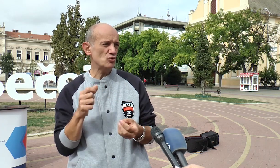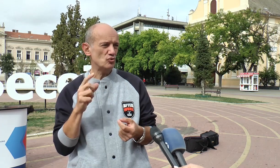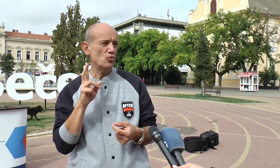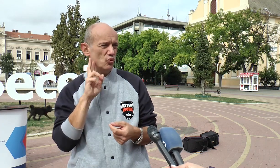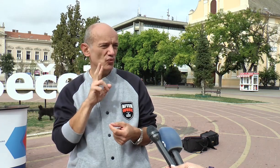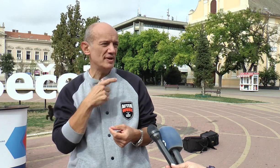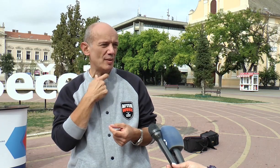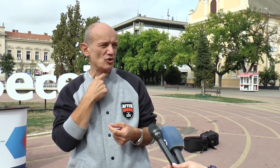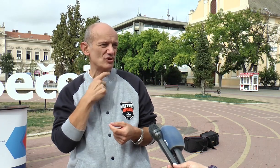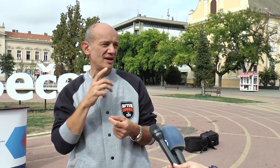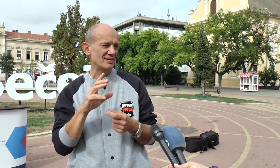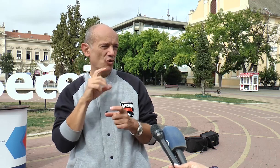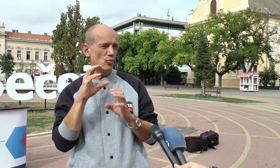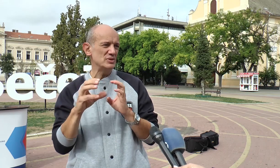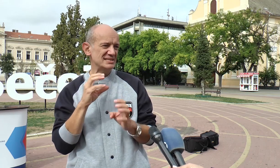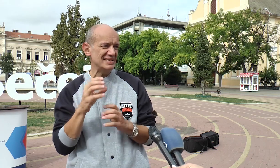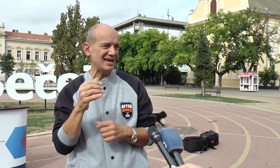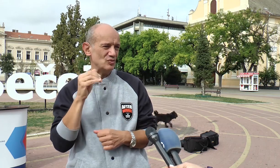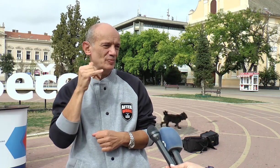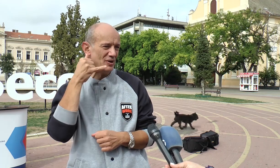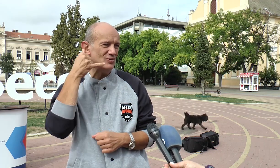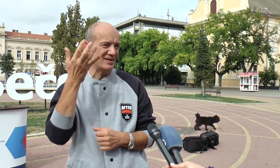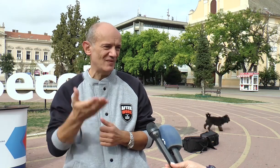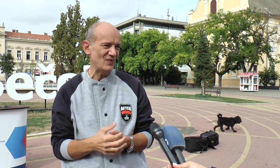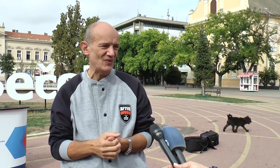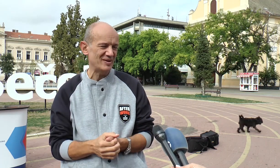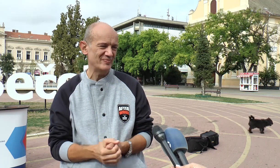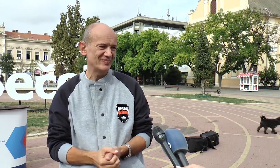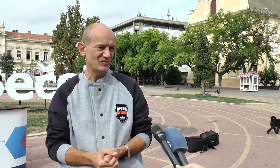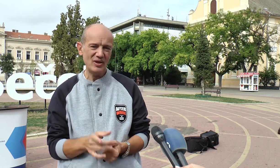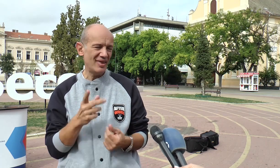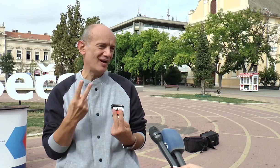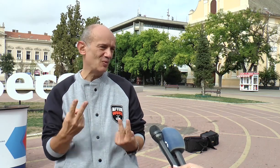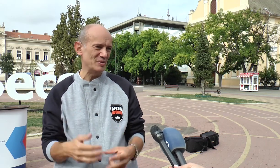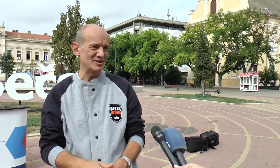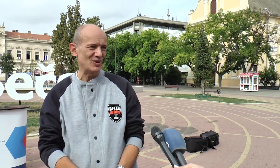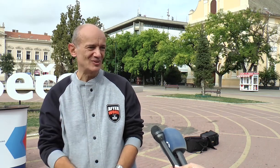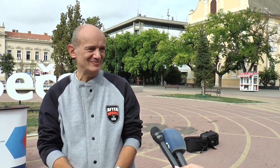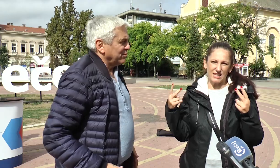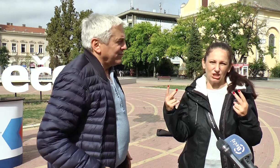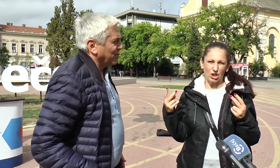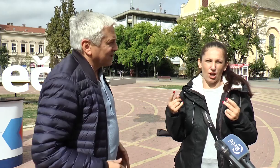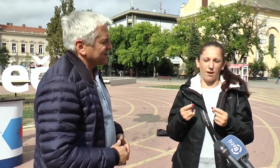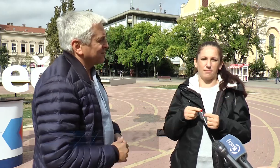nem tudnak szóban kommunikálni telefonon keresztül, ezért nagyon fontos ez a segítség.